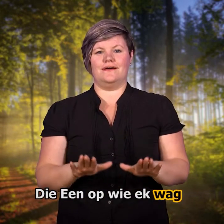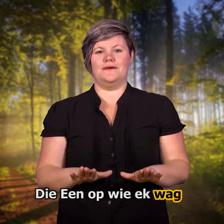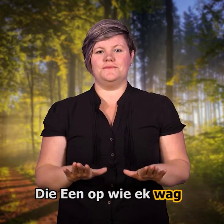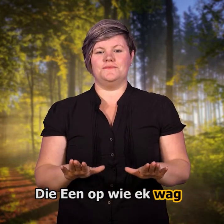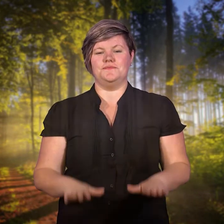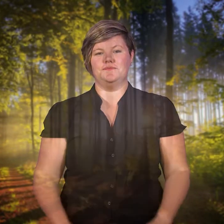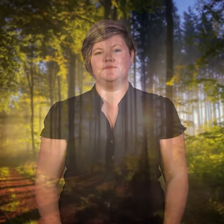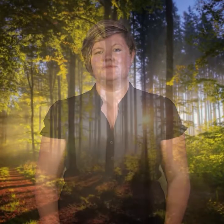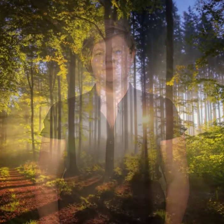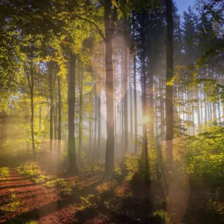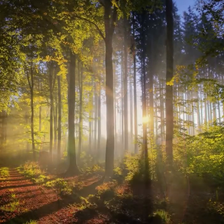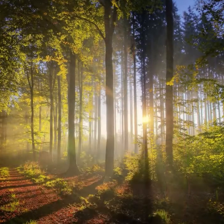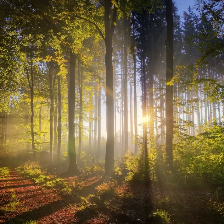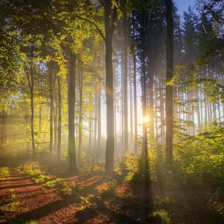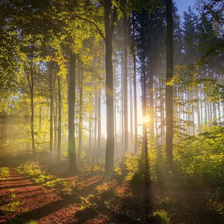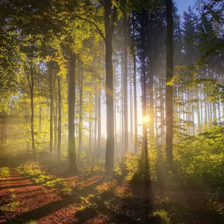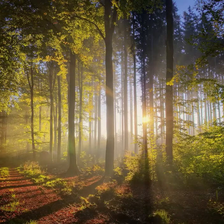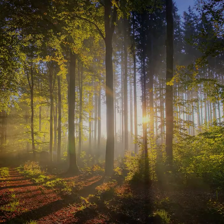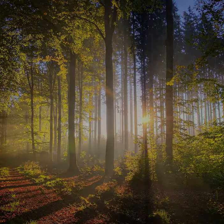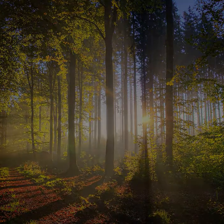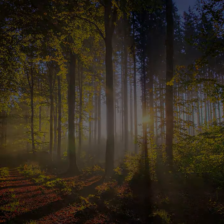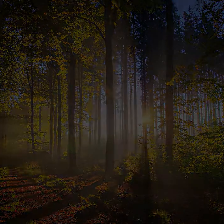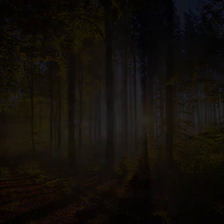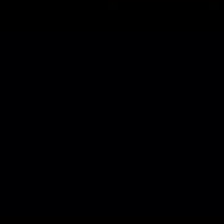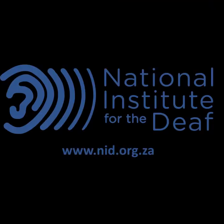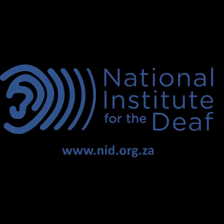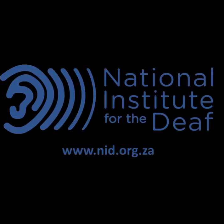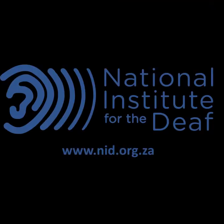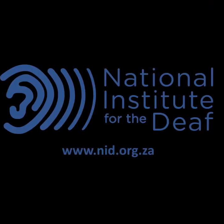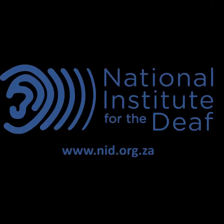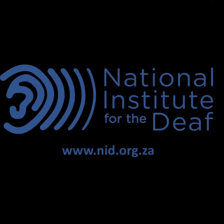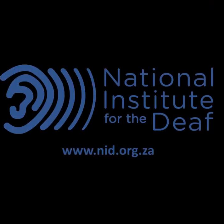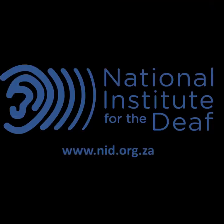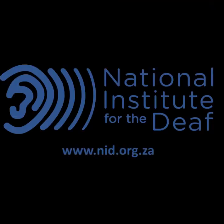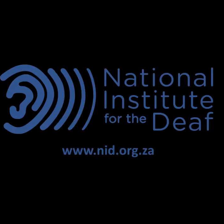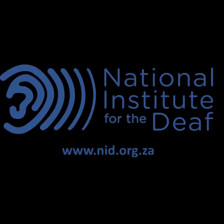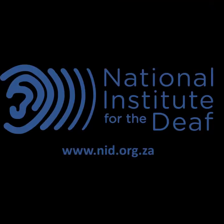Die Heer...